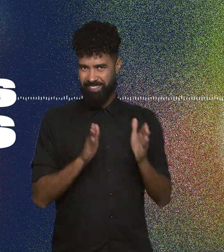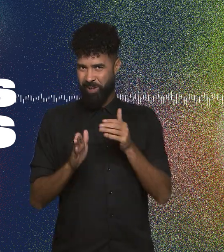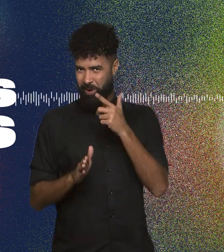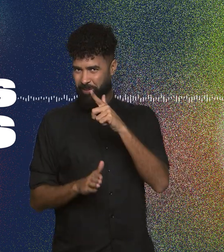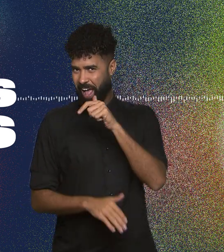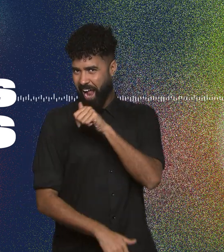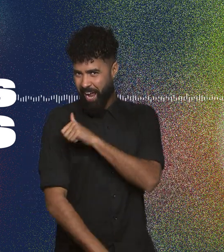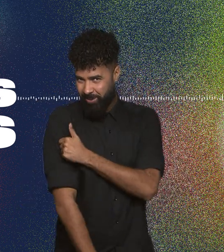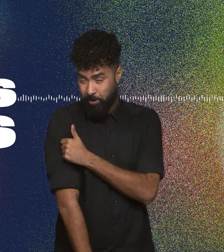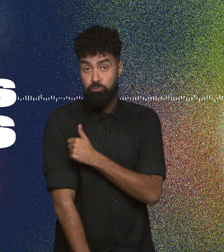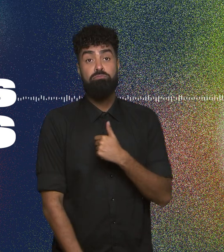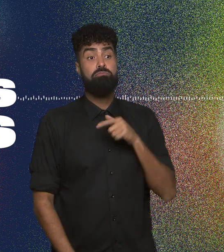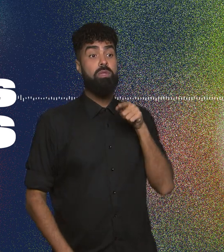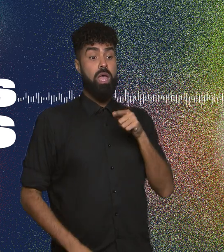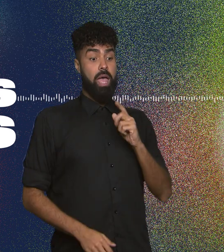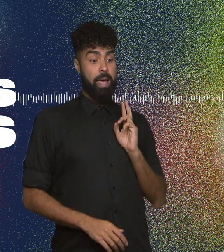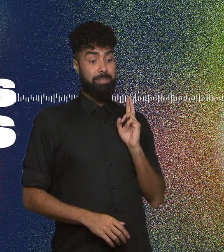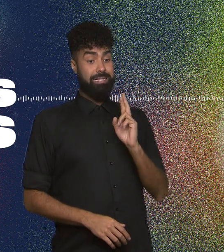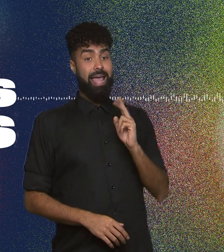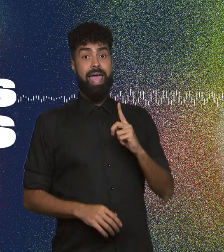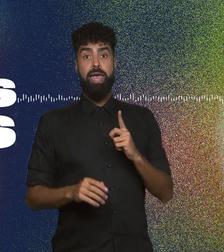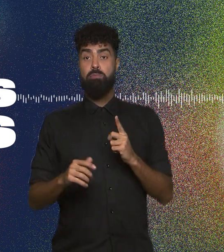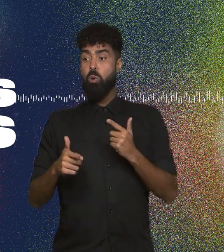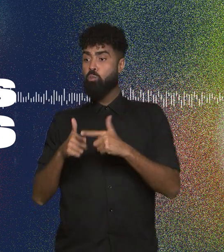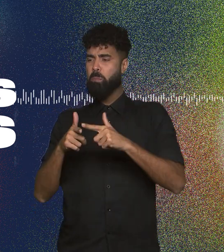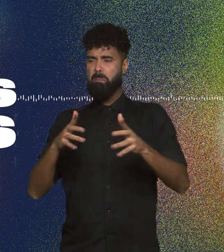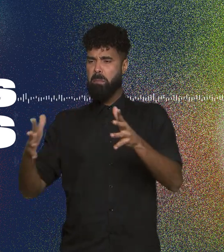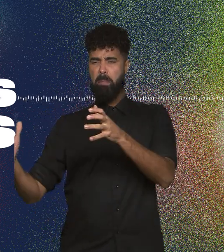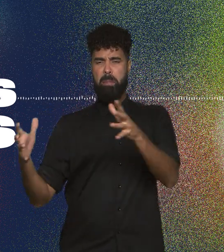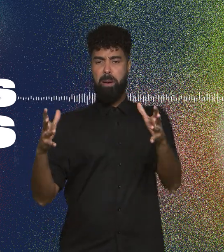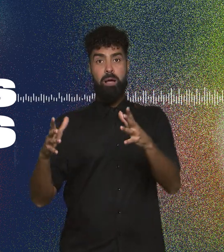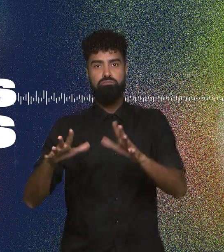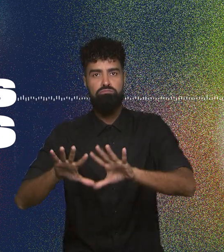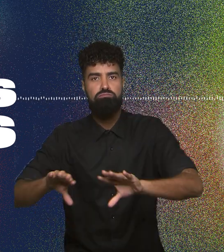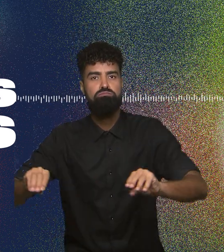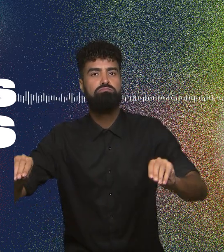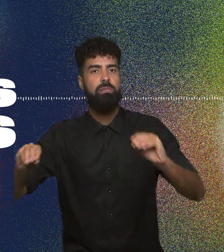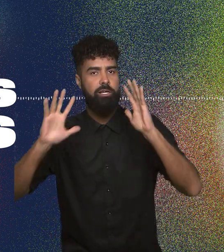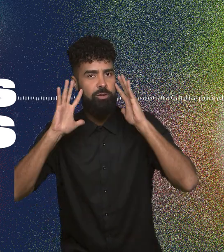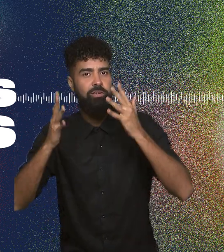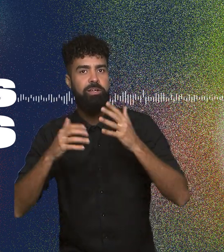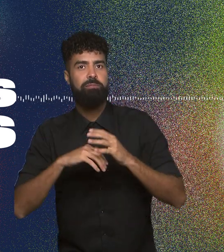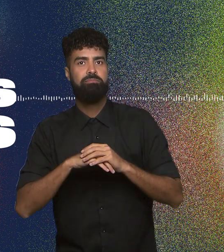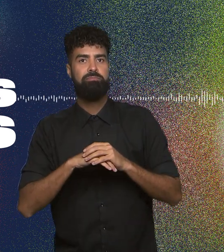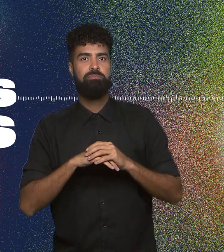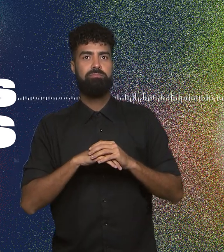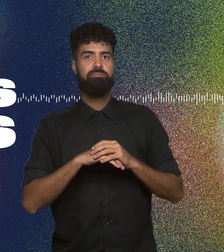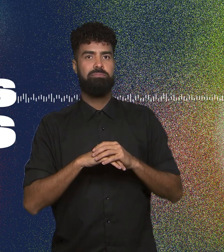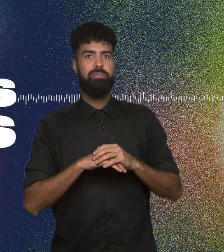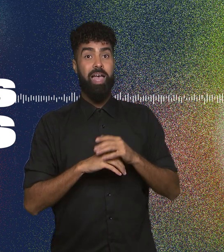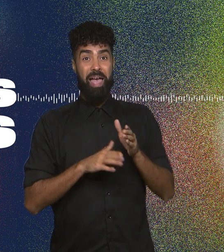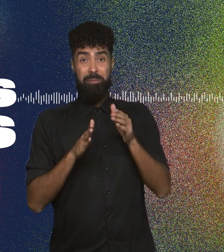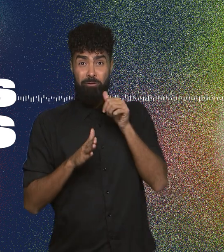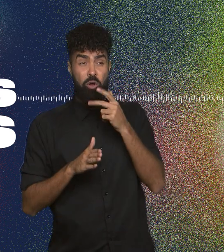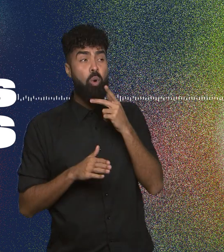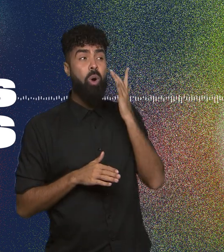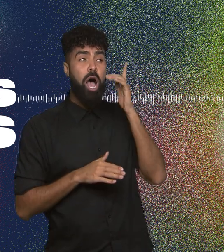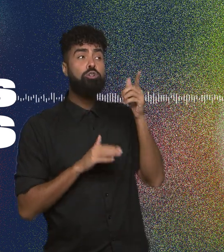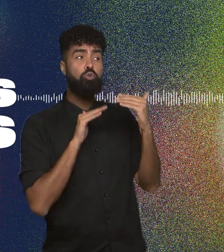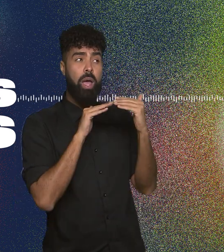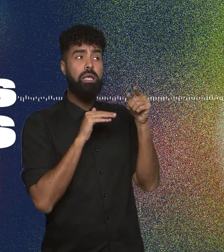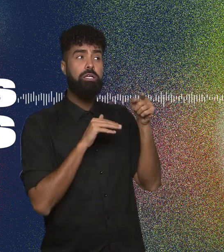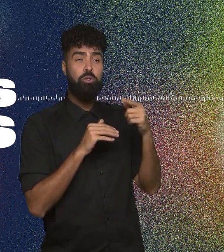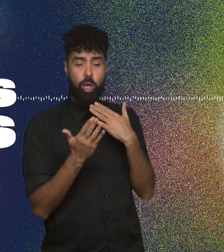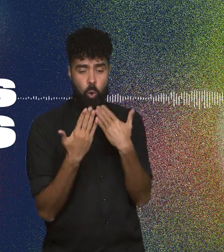resolver conflitos, né, da turma. Sei lá, se a turma briga muito. Eu acho que é, porque conversando é o melhor jeito de